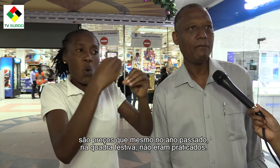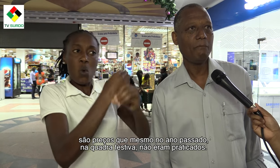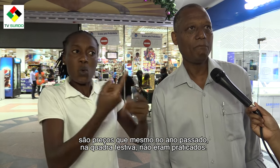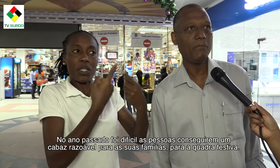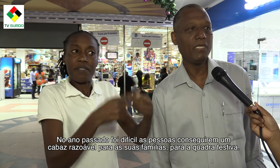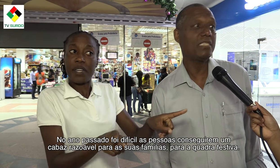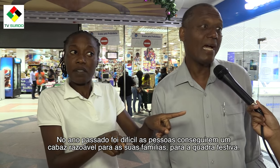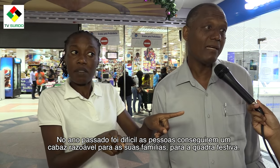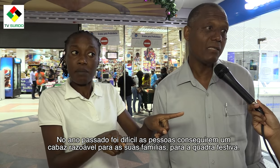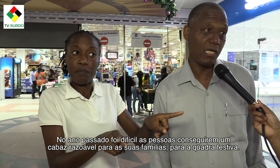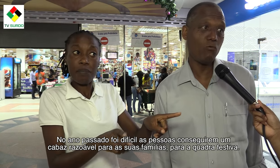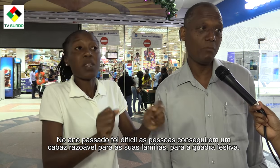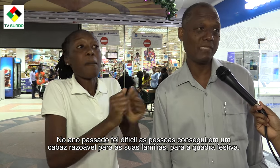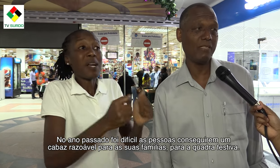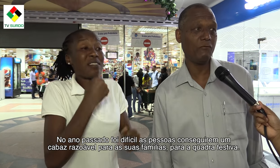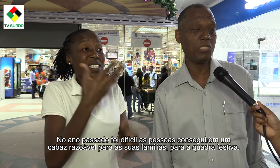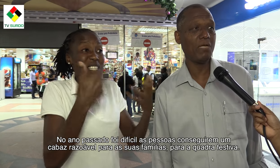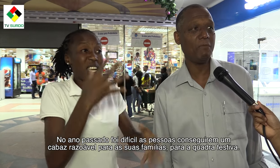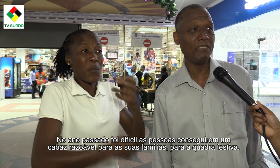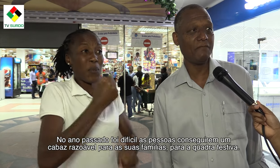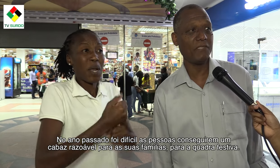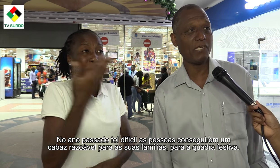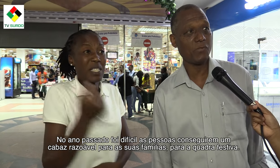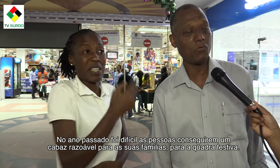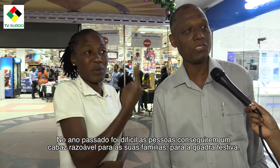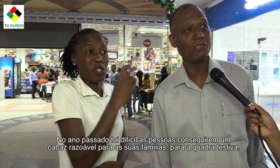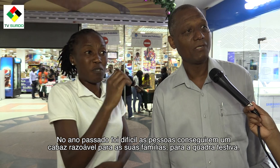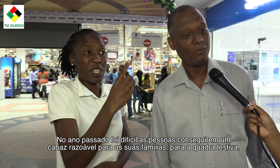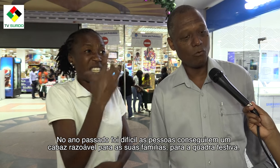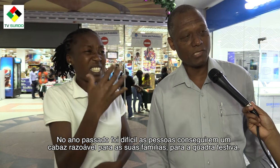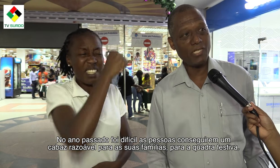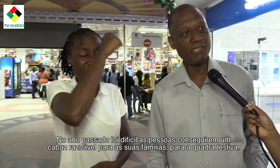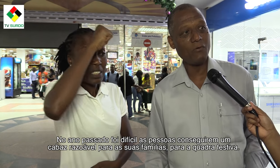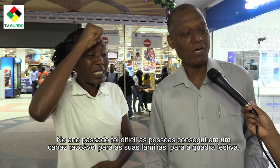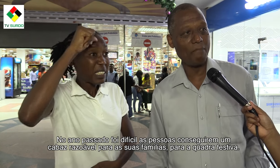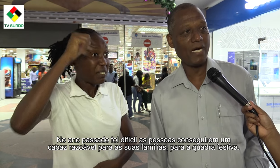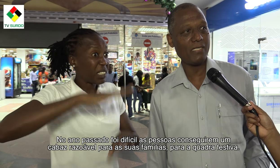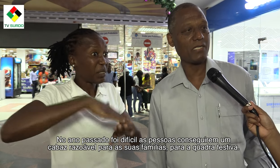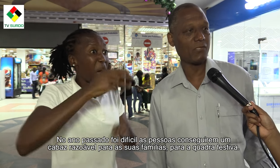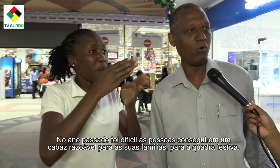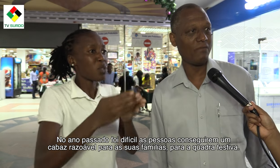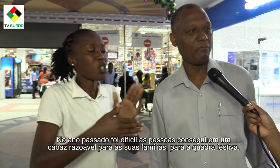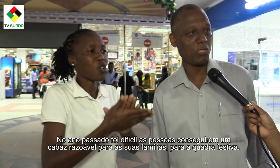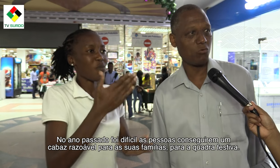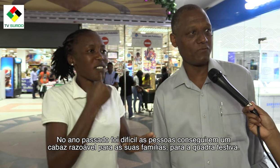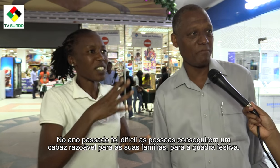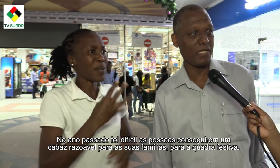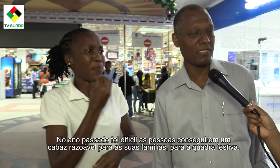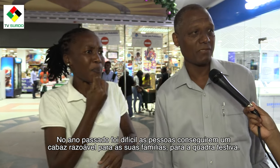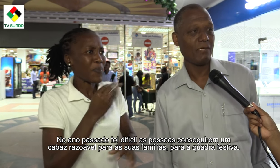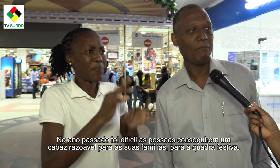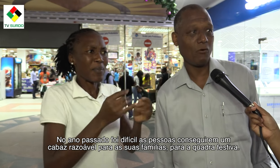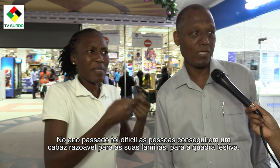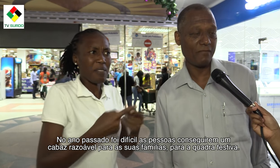E já no ano passado foi extremamente difícil as pessoas conseguirem ter um cabagem razoável para as suas